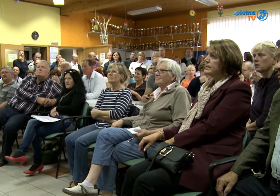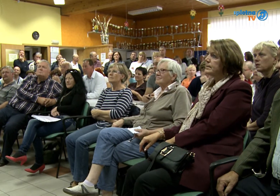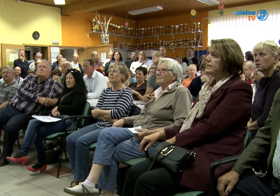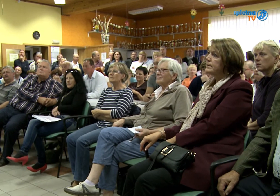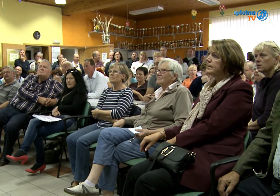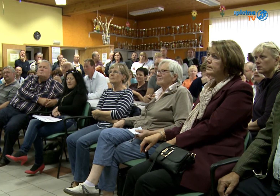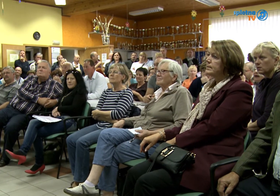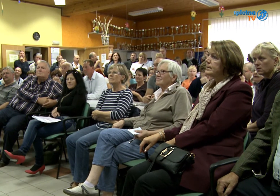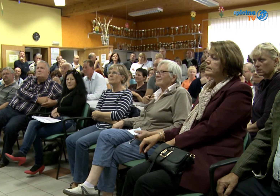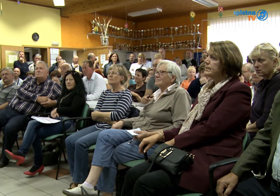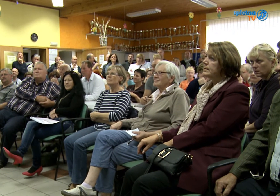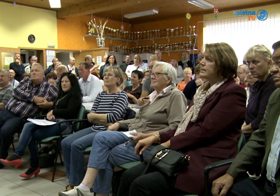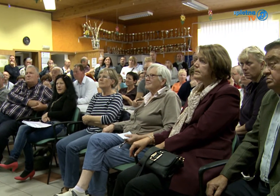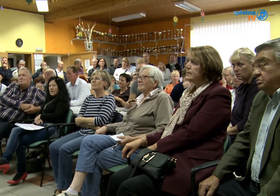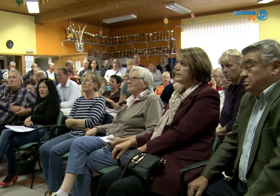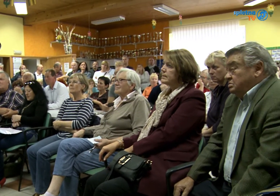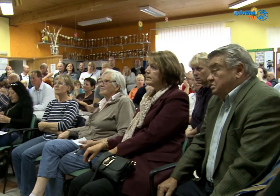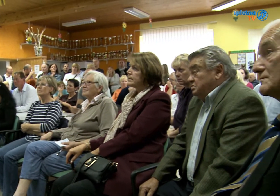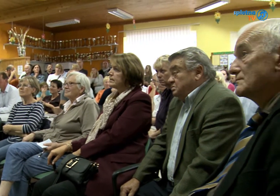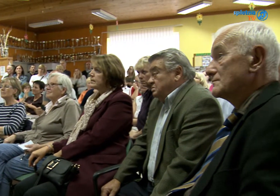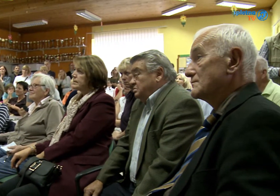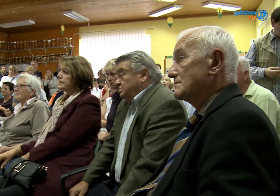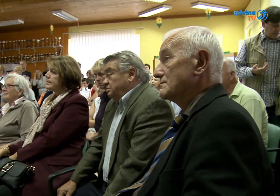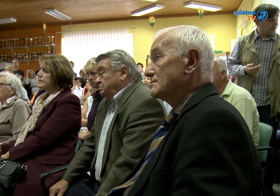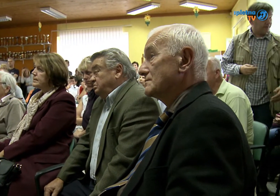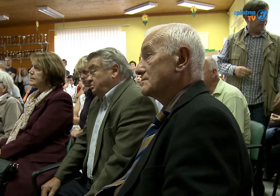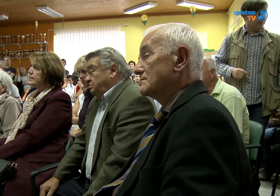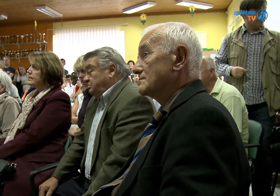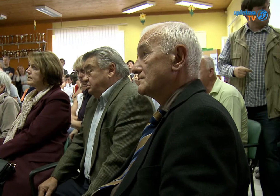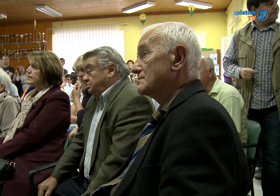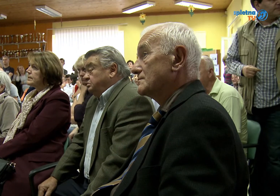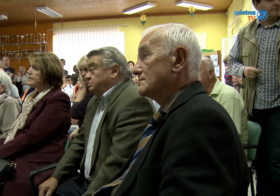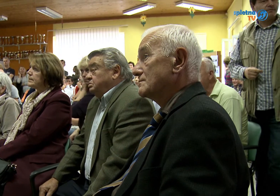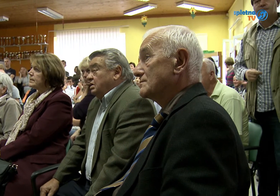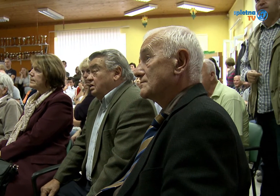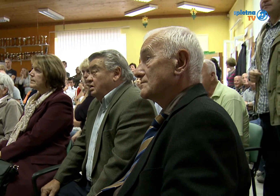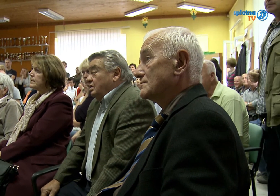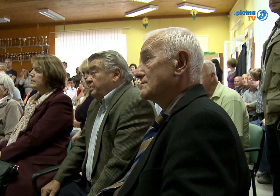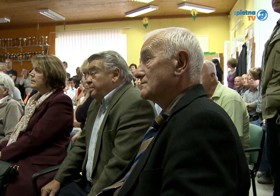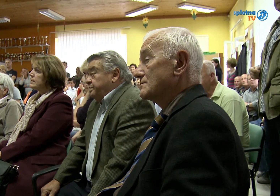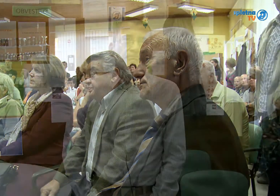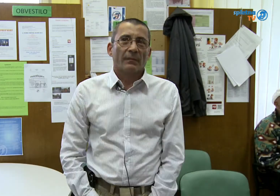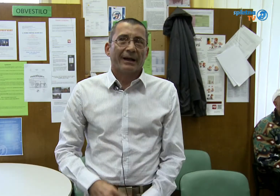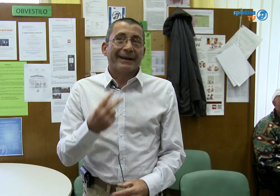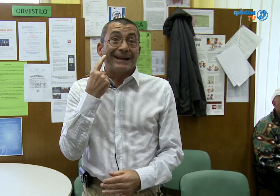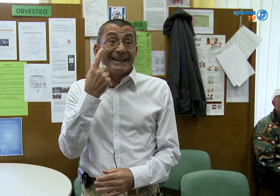pravice, no, zagotovo, bom rekel, je upravni odbor na zadnji seji. Glede na